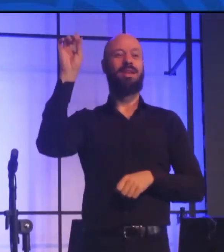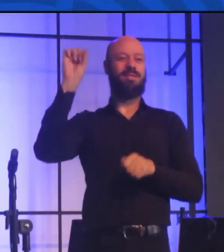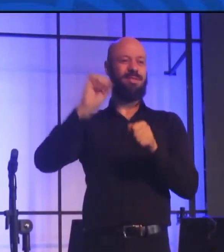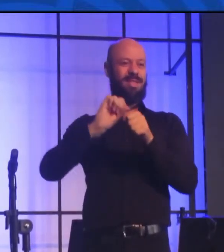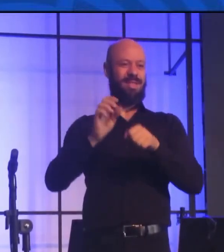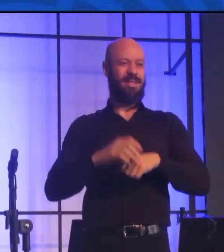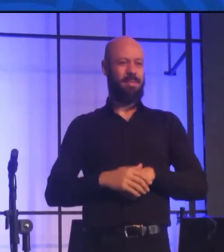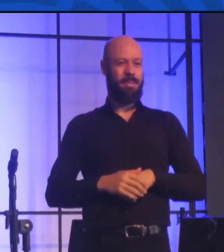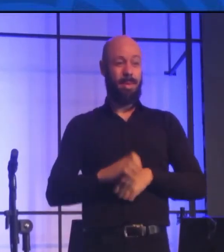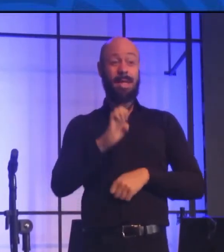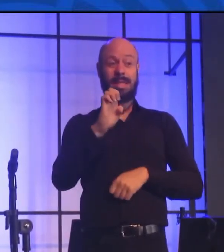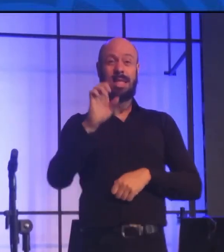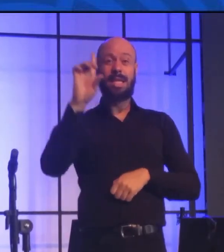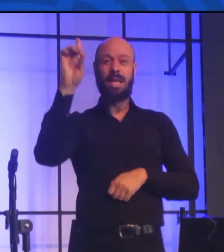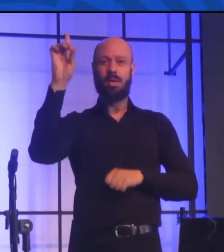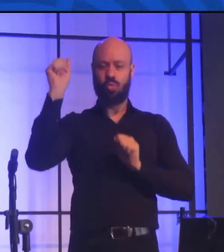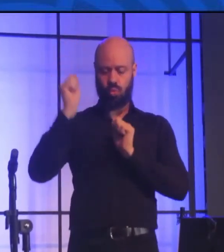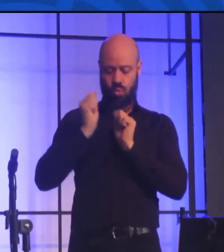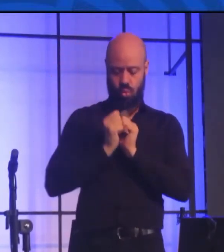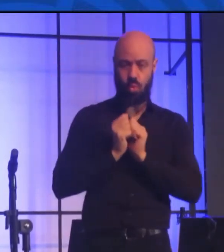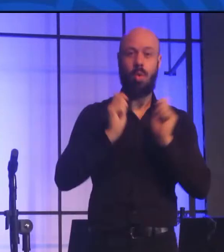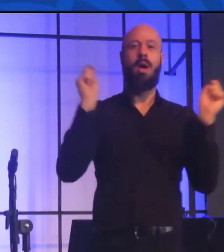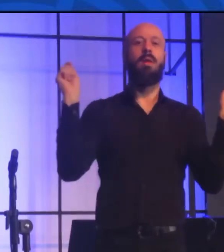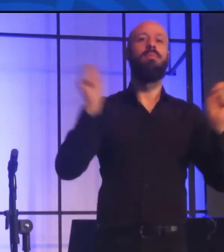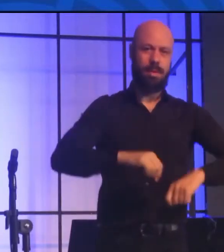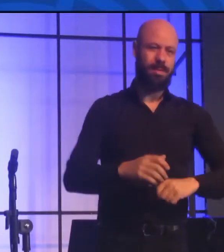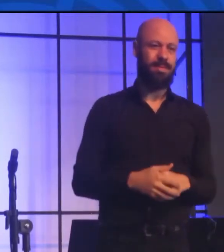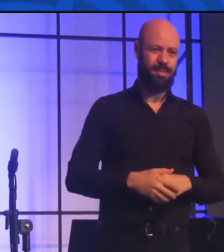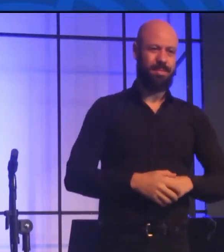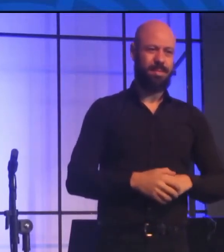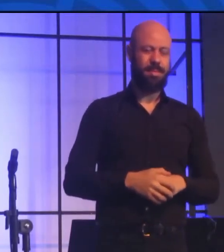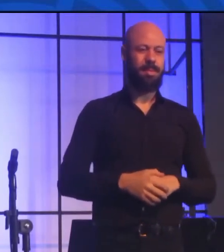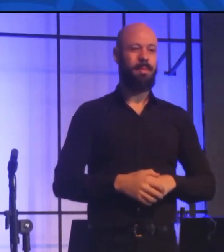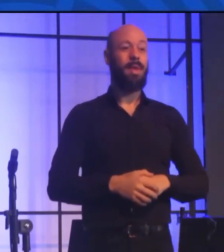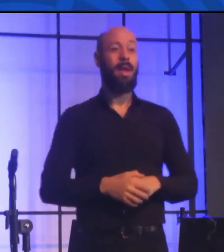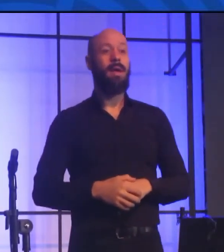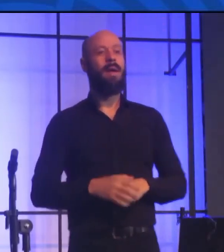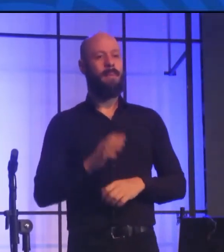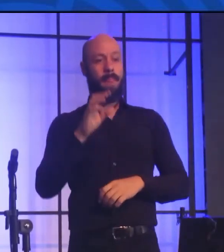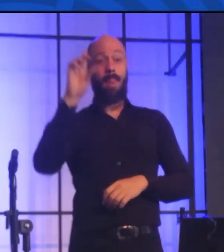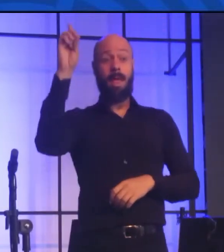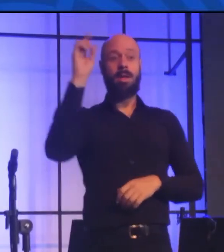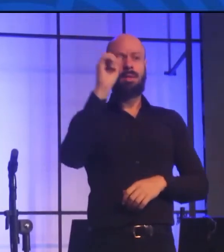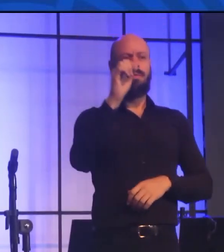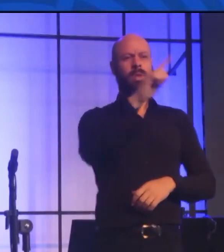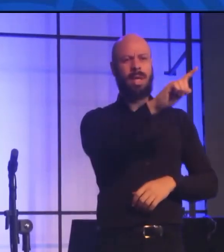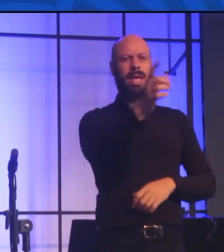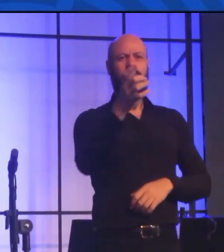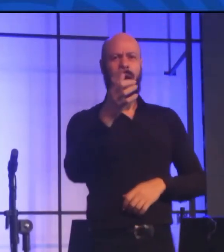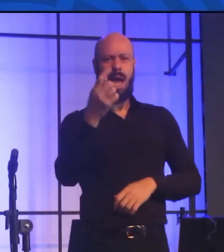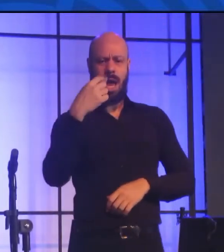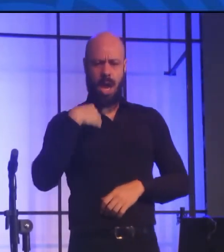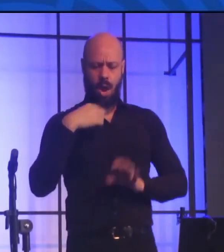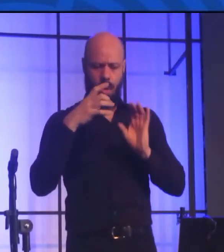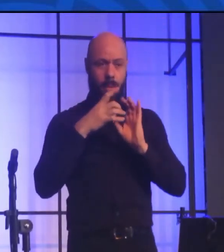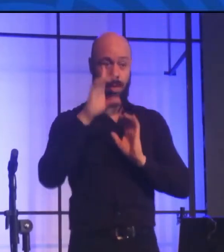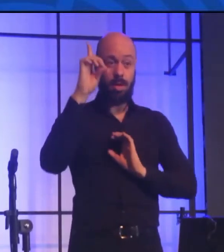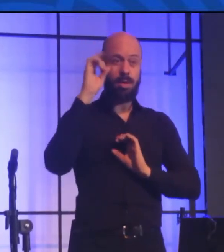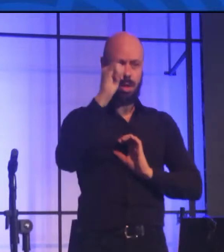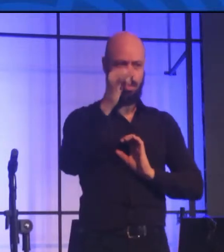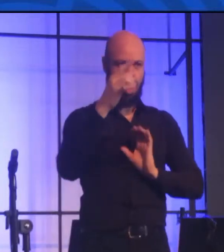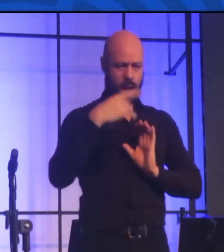você buscar a minha presença, se você querer não apenas a minha permissão, mas você querer a minha presença com